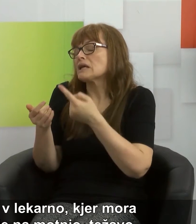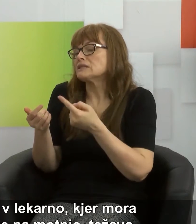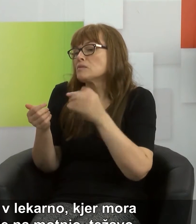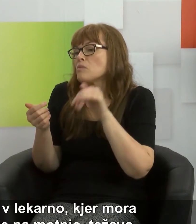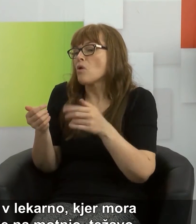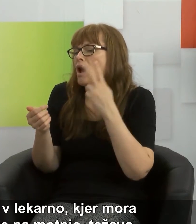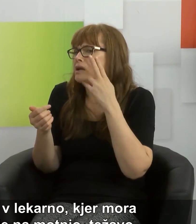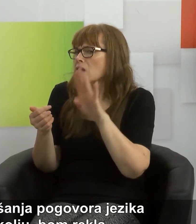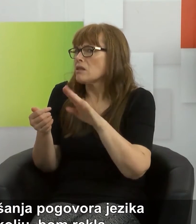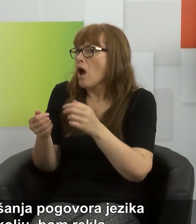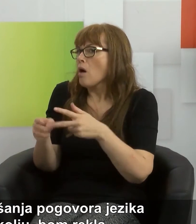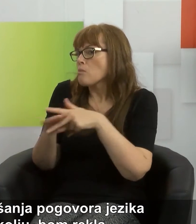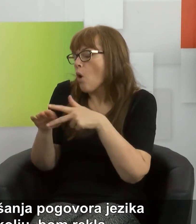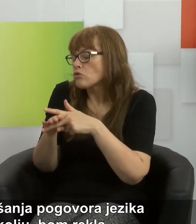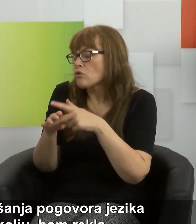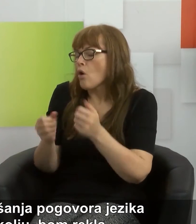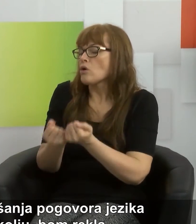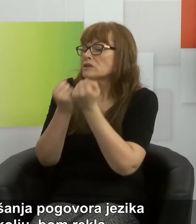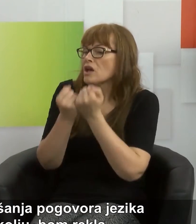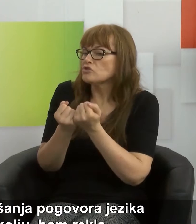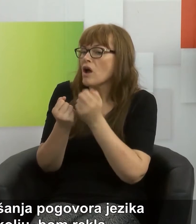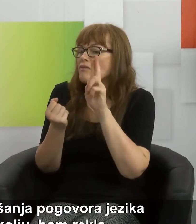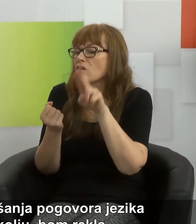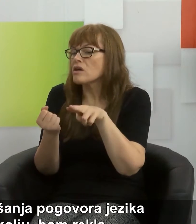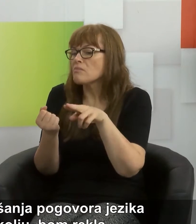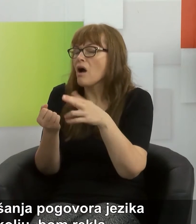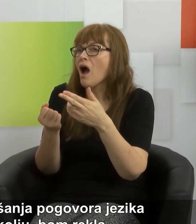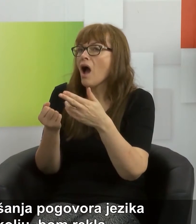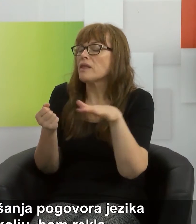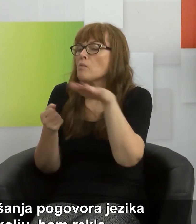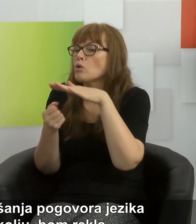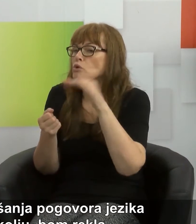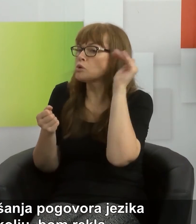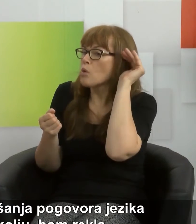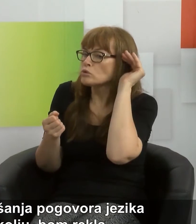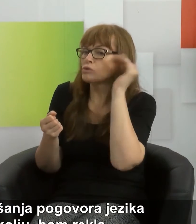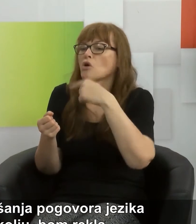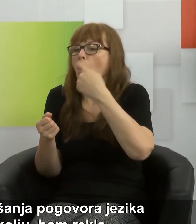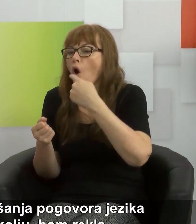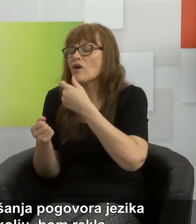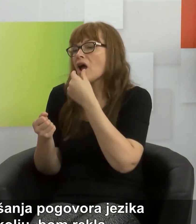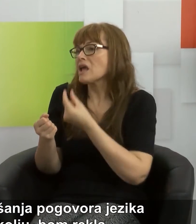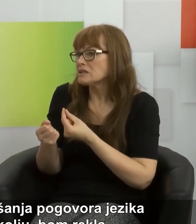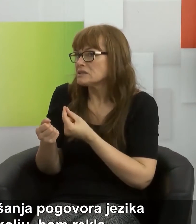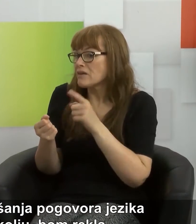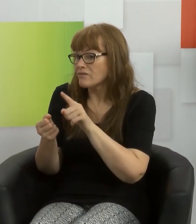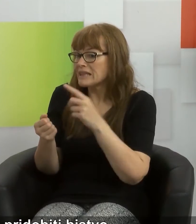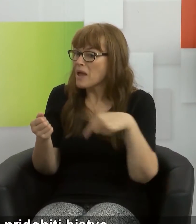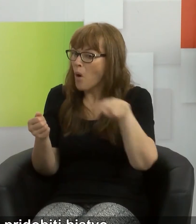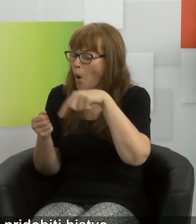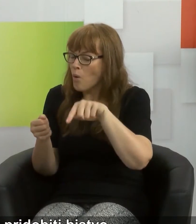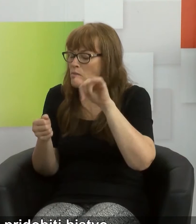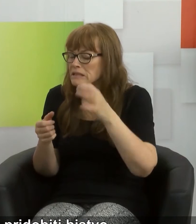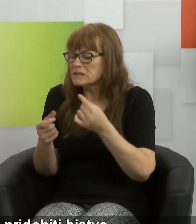na motnjo, težavo, ki jo na področju poslušanja govora in jezika ima, tudi v tem okolju, bom rekla,